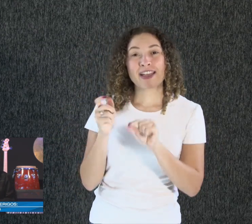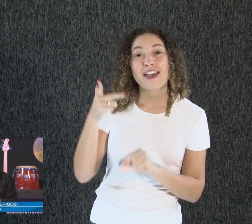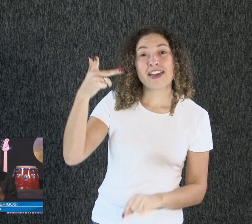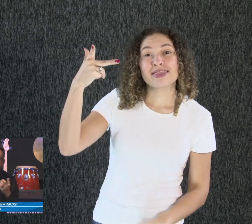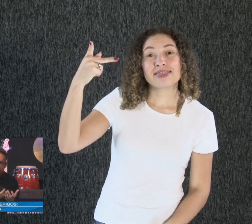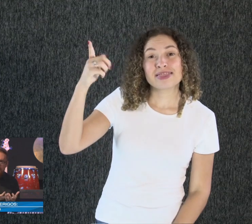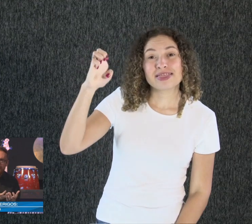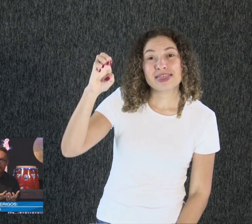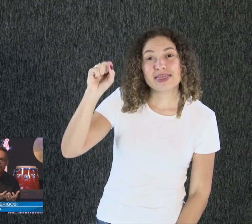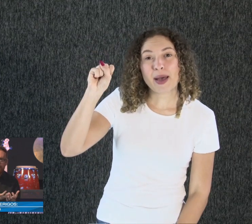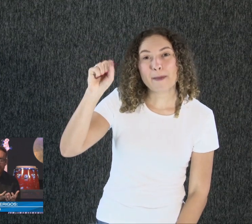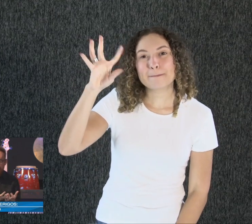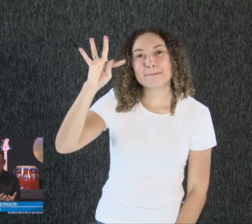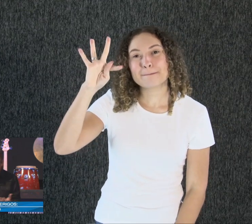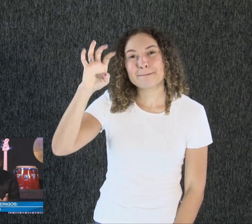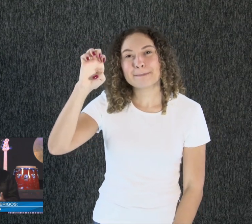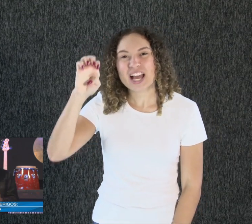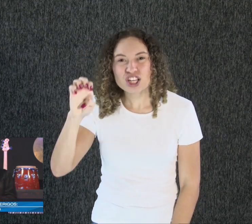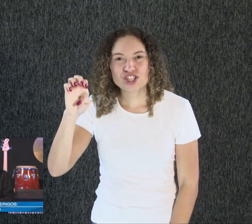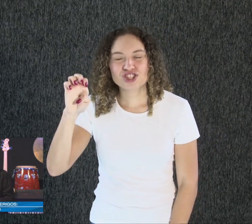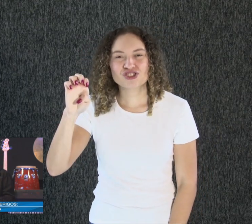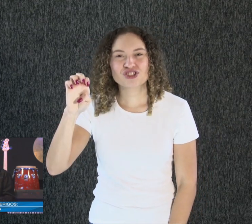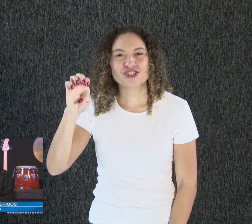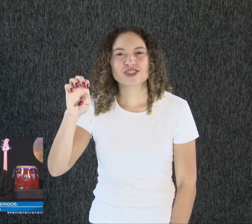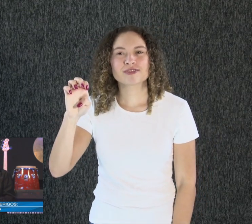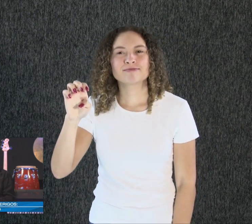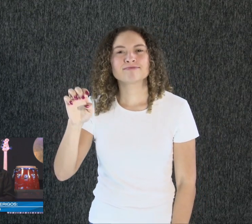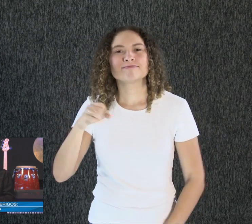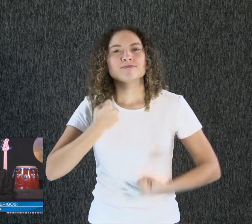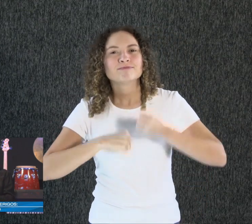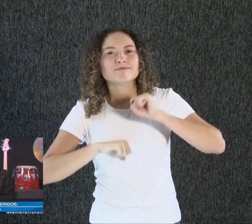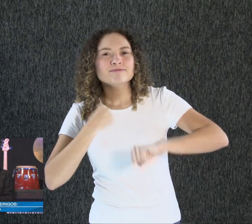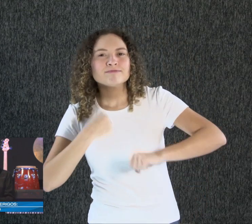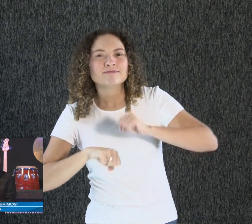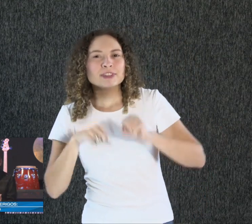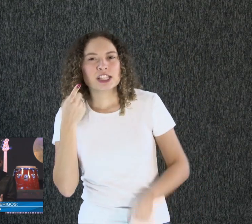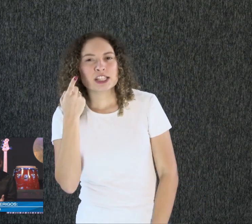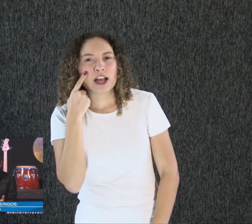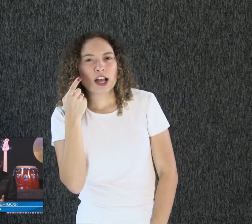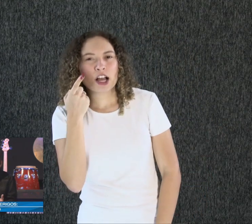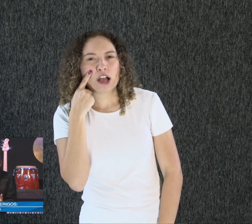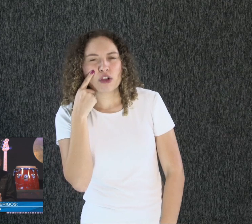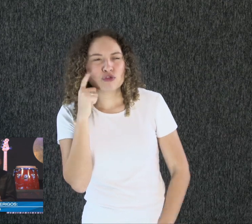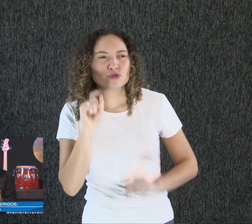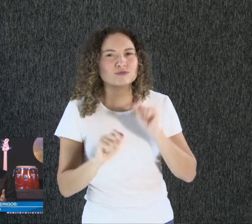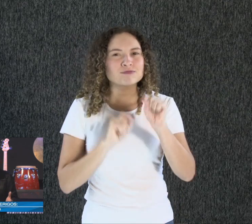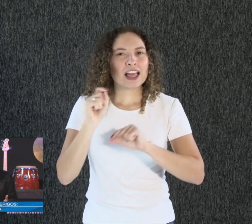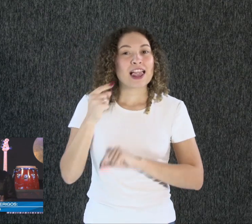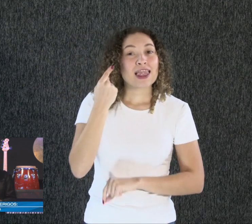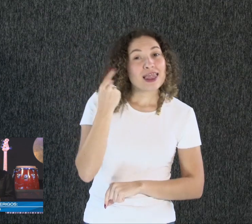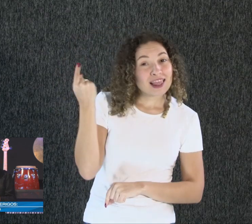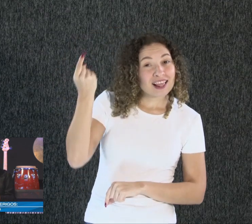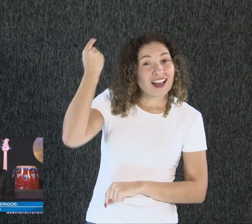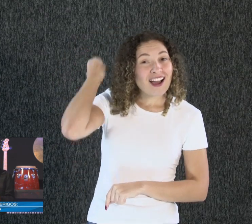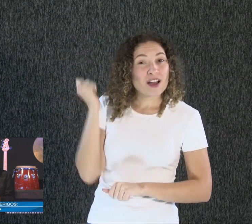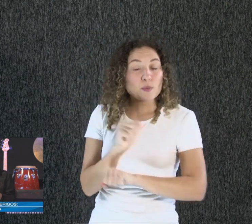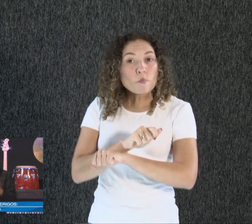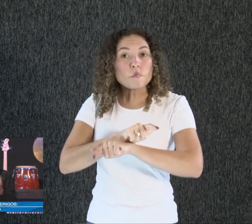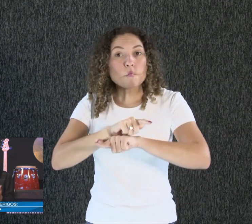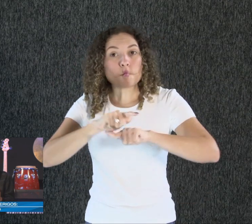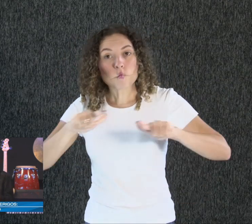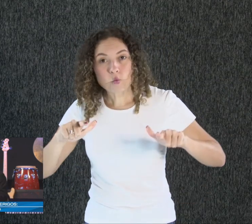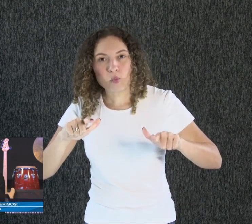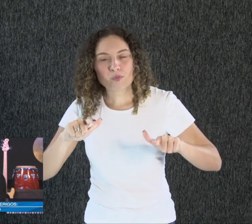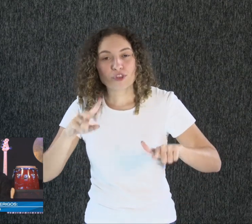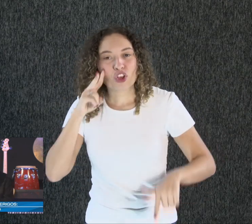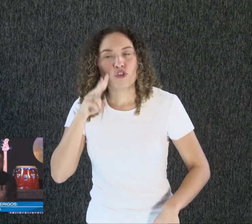sobre a peste e a mortandade. Veja que o salmista ele presenciou muitas situações no